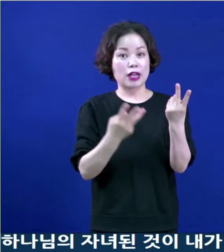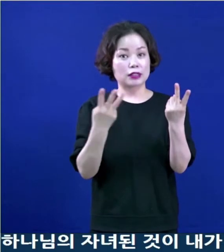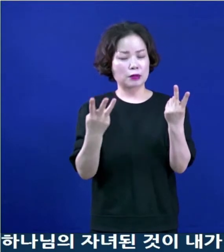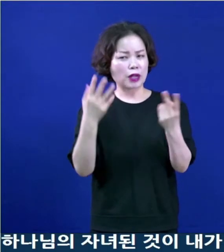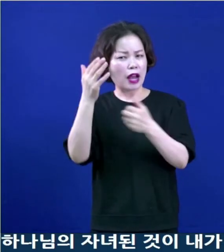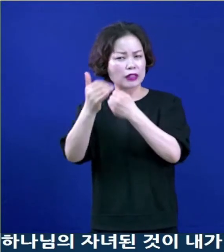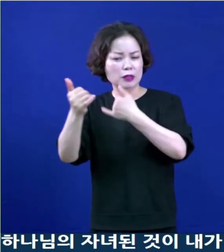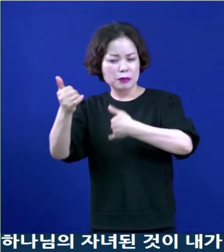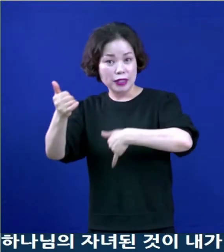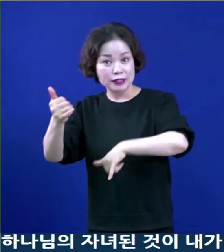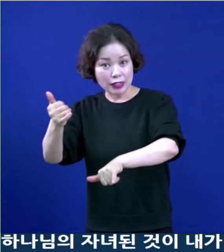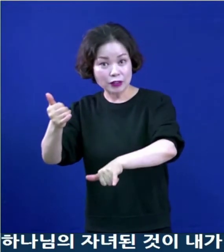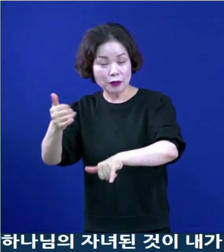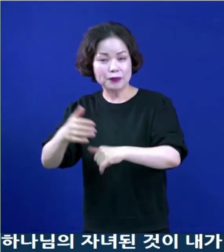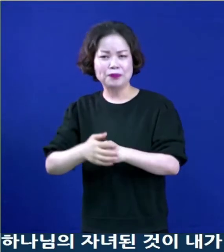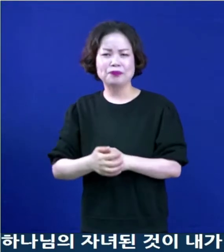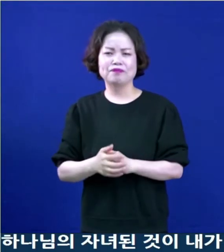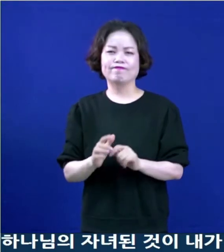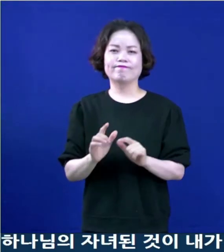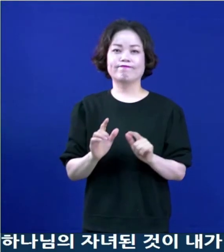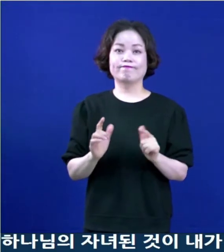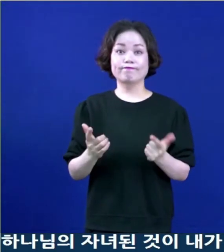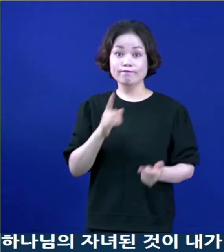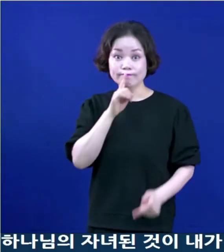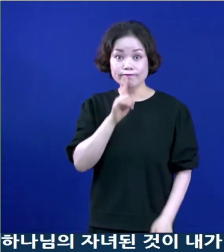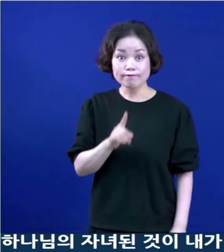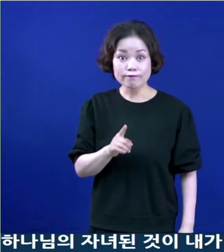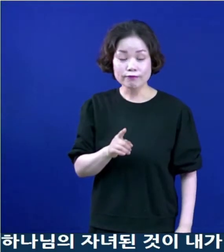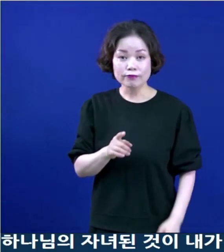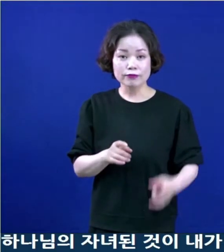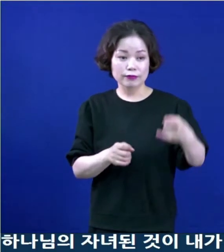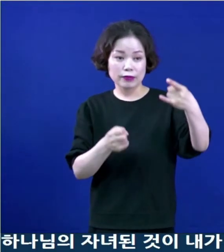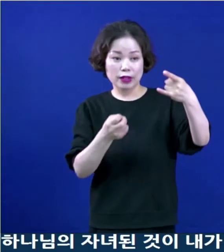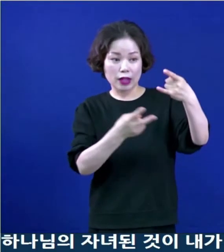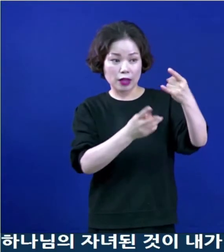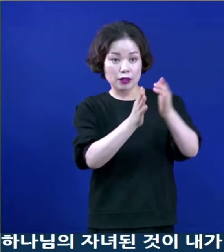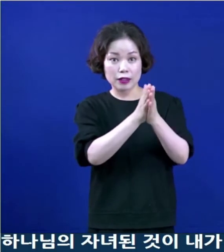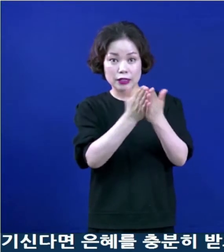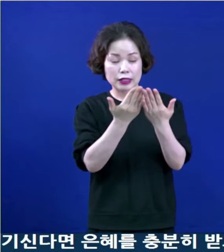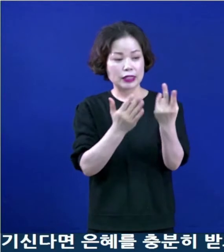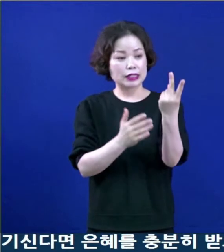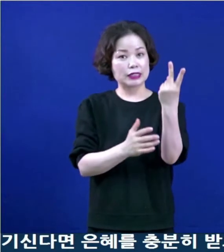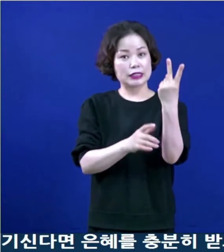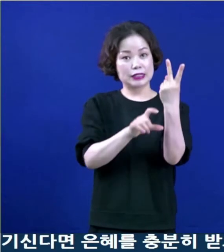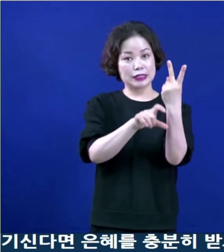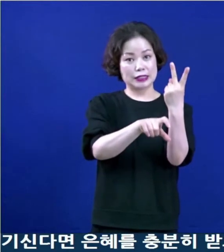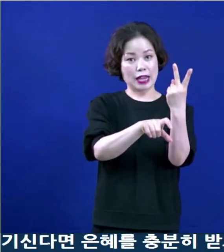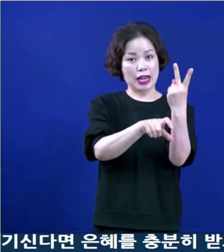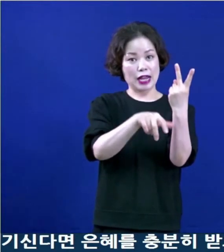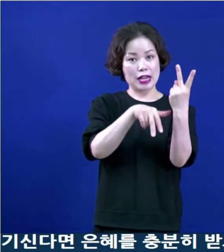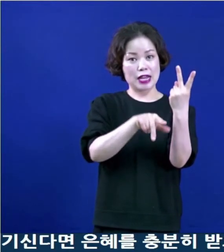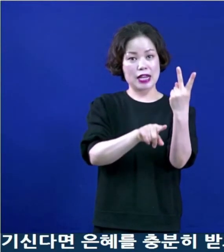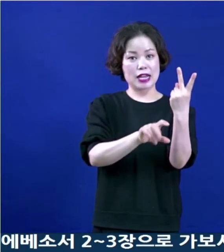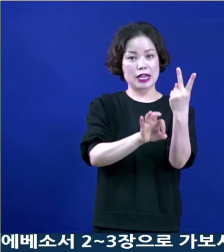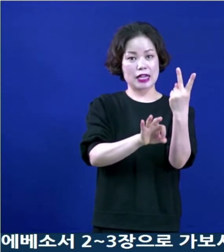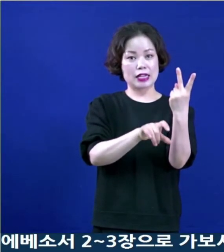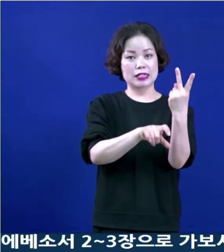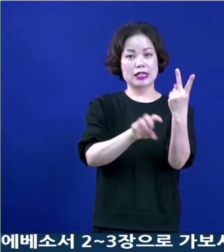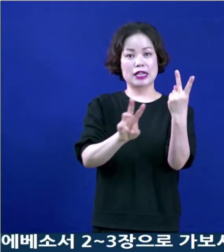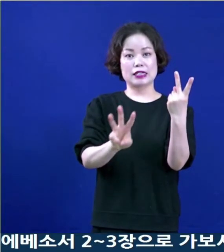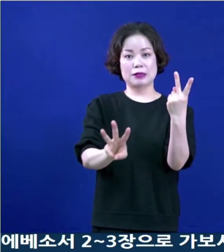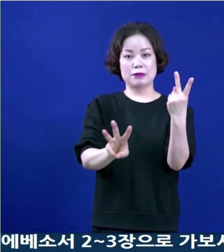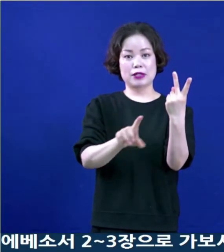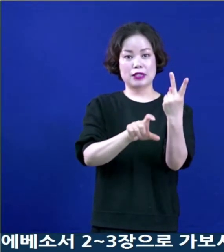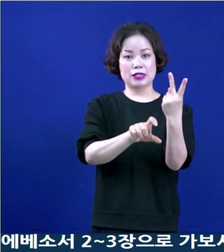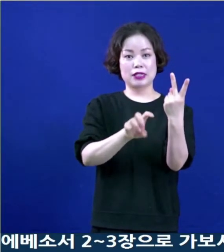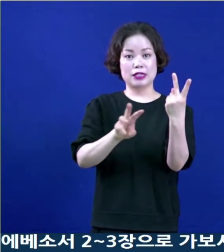하나님의 자녀가 아니라고 얘기합니다. 여러분, 에베소서 지금 피고 계시죠? 2장으로 가보시기 바랍니다. 2장 3절, 2장